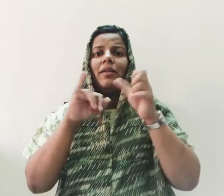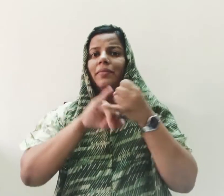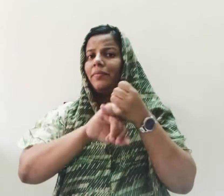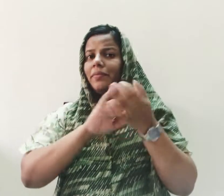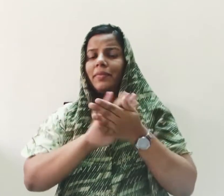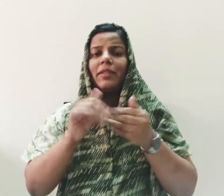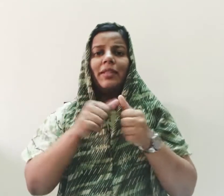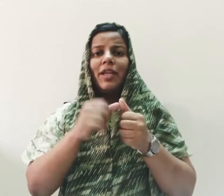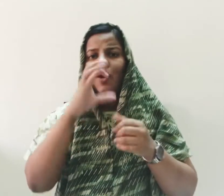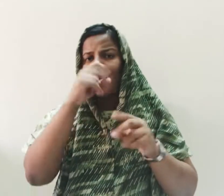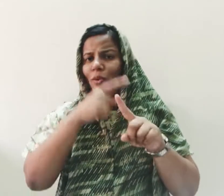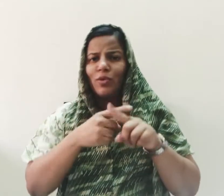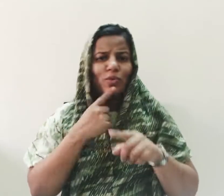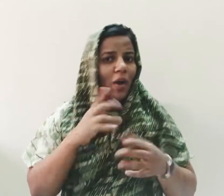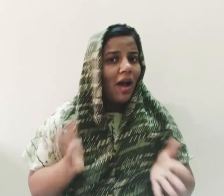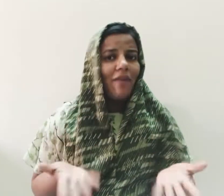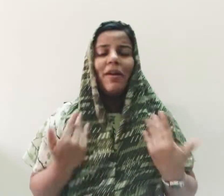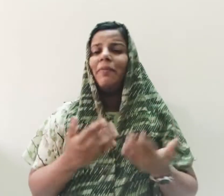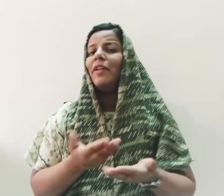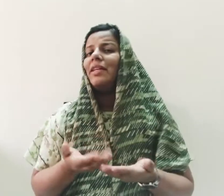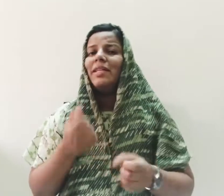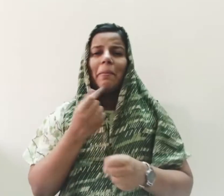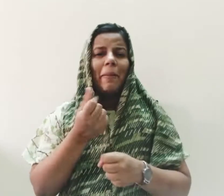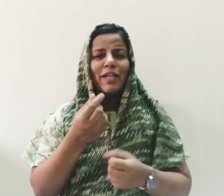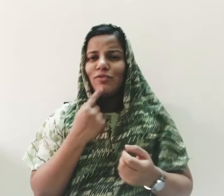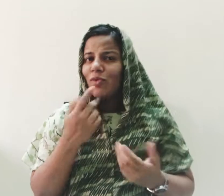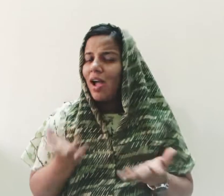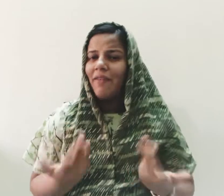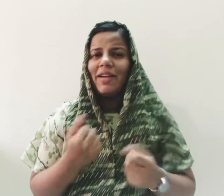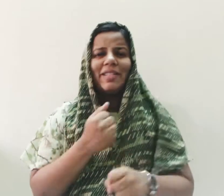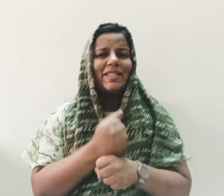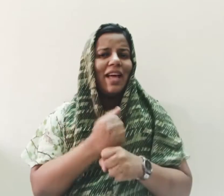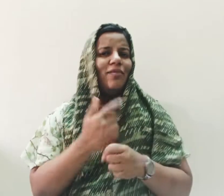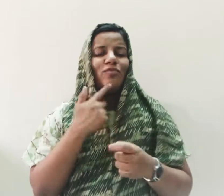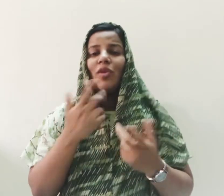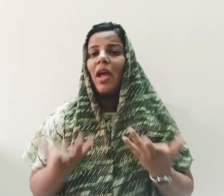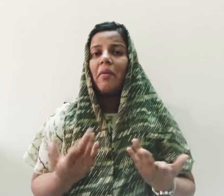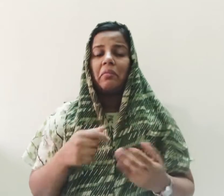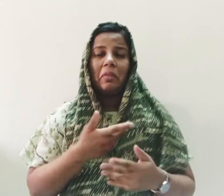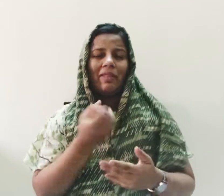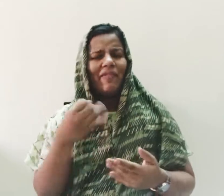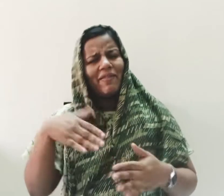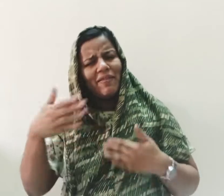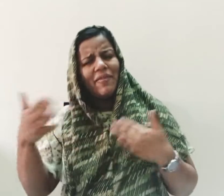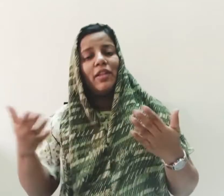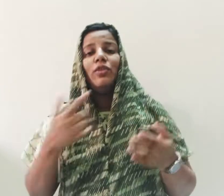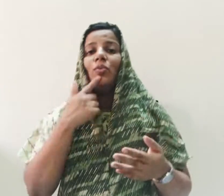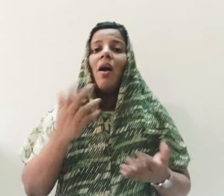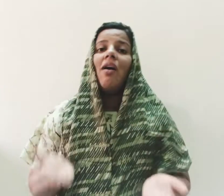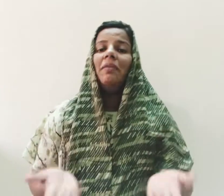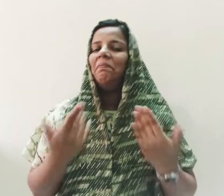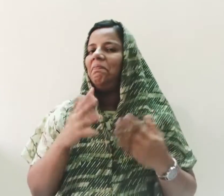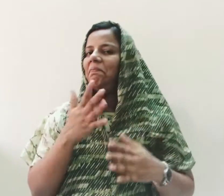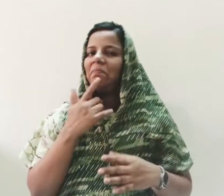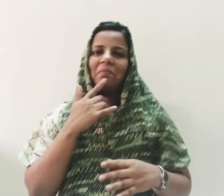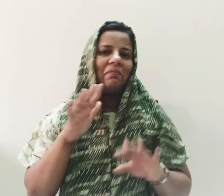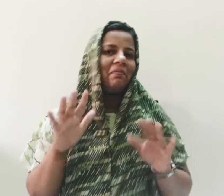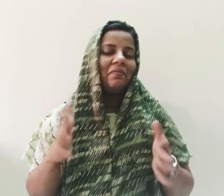കാളയെ ചോദിക്കാമായിരുന്നു, വയലു ചോദിക്കാമായിരുന്നു, കുറച്ച് ധനം ചോദിക്കാമായിരുന്നു, അല്ലെങ്കിൽ കുറച്ച് അധികാരങ്ങൾ ചോദിക്കാമായിരുന്നു. ഇതൊന്നും ചോദിക്കാതെ അങ്ങയുടെ